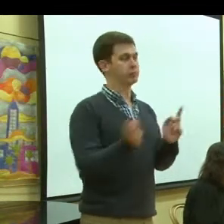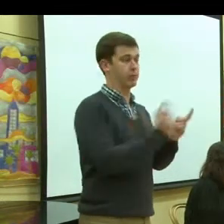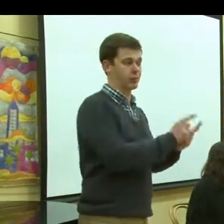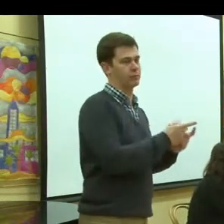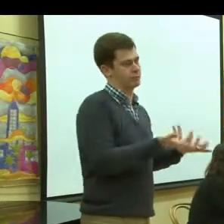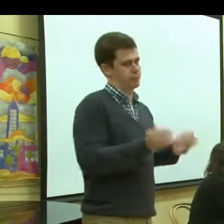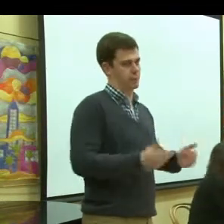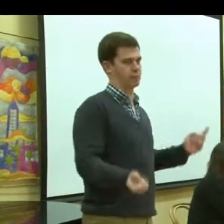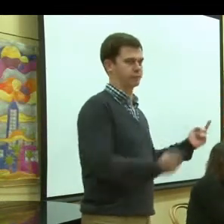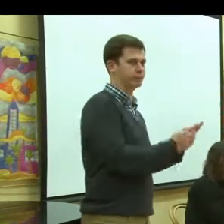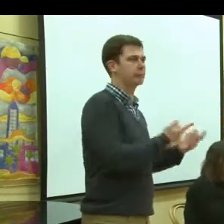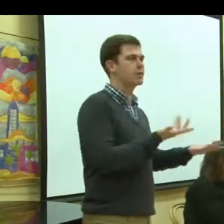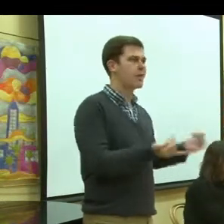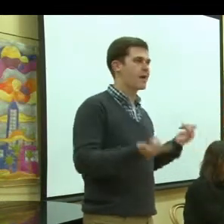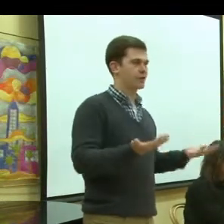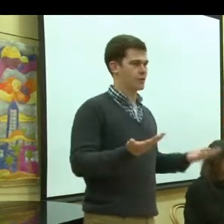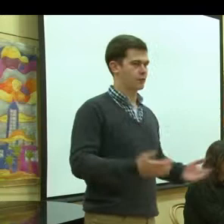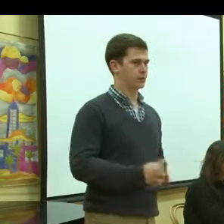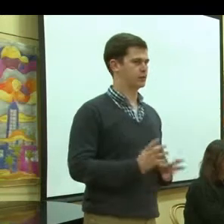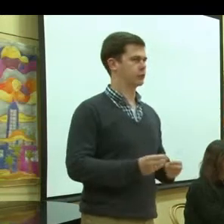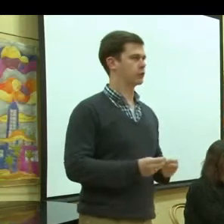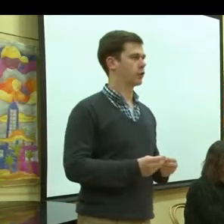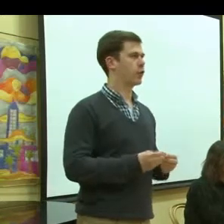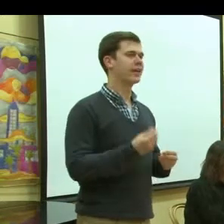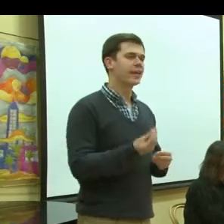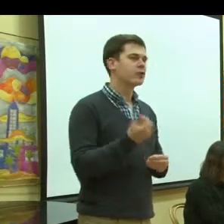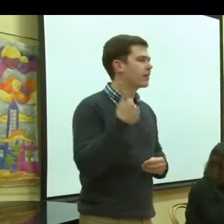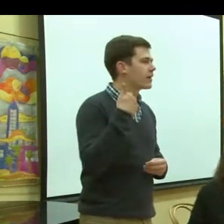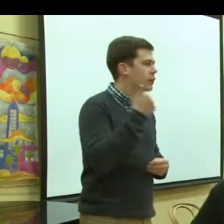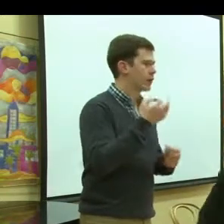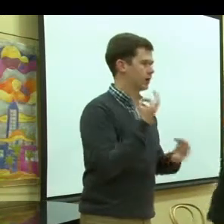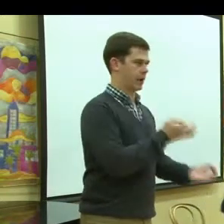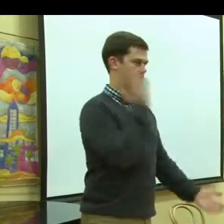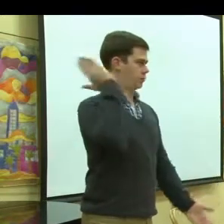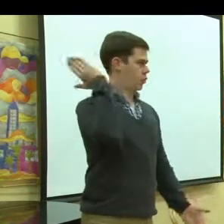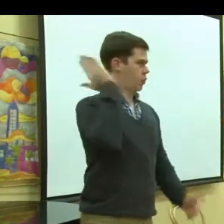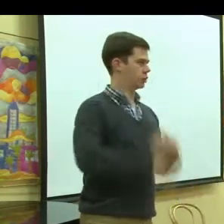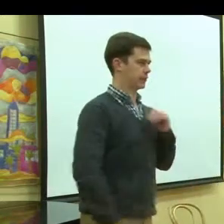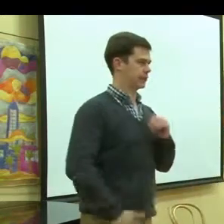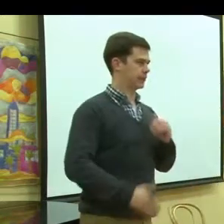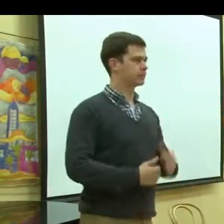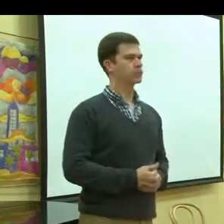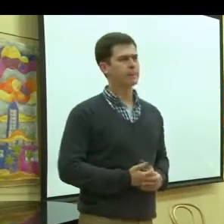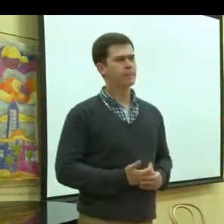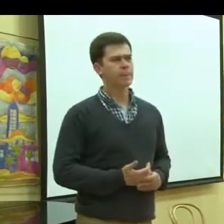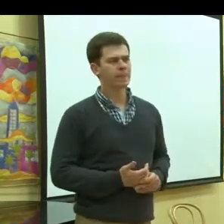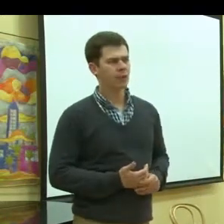jak najbardziej. I naprawdę ze strony Państwa ostatnie pytanie. Naprawdę. Ja mam